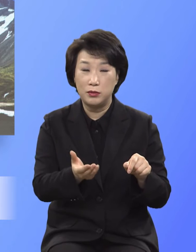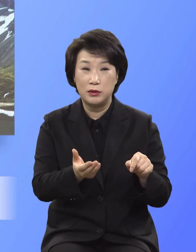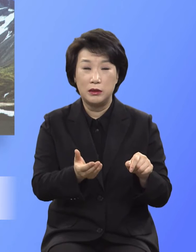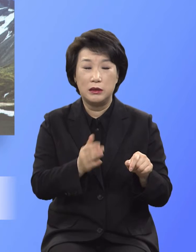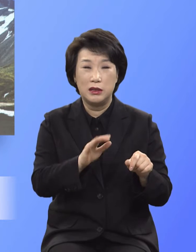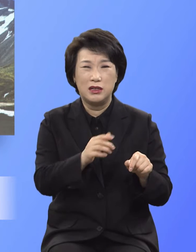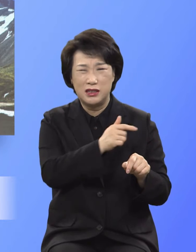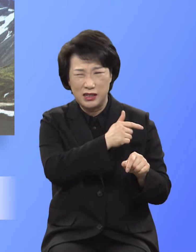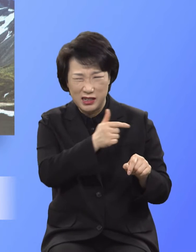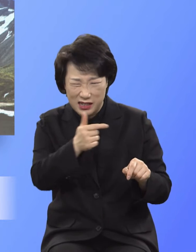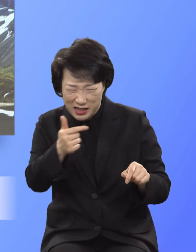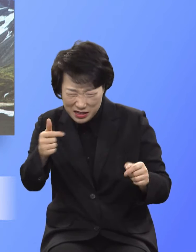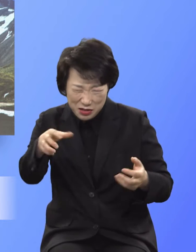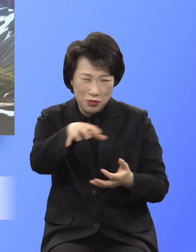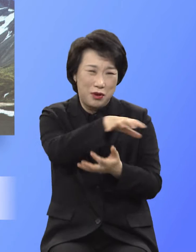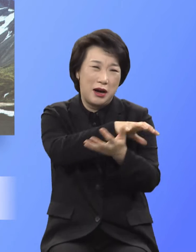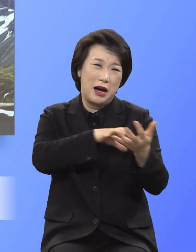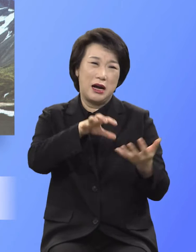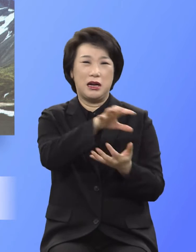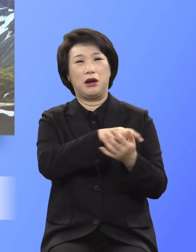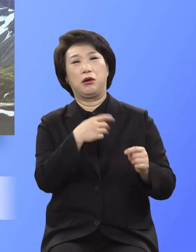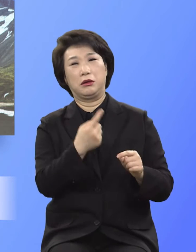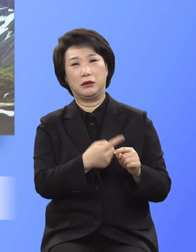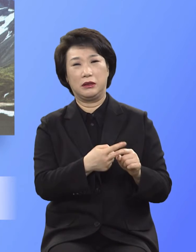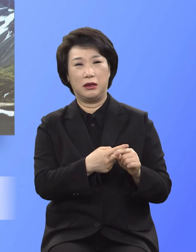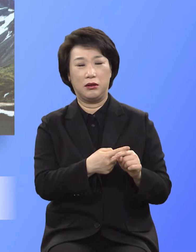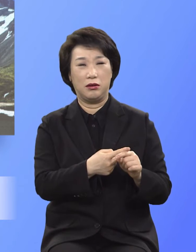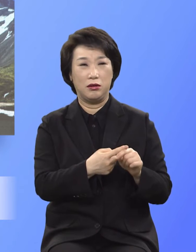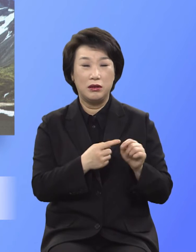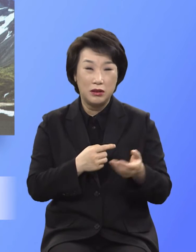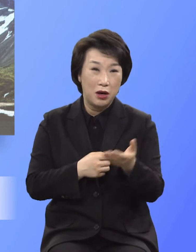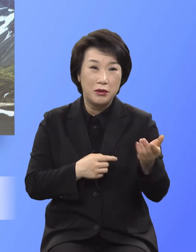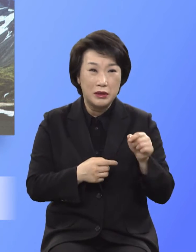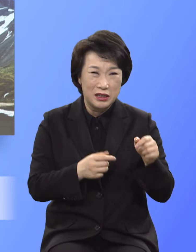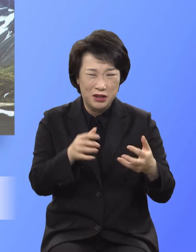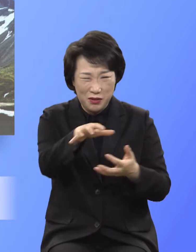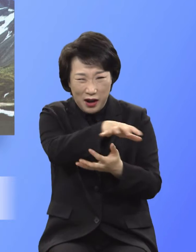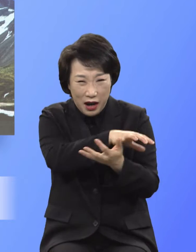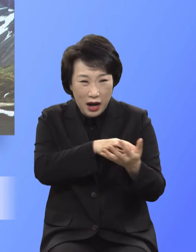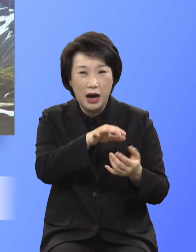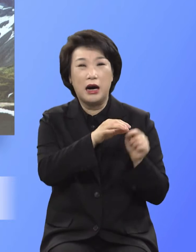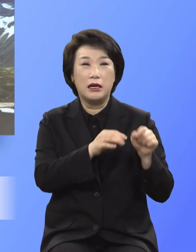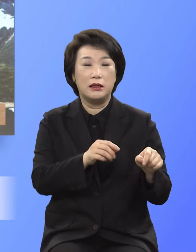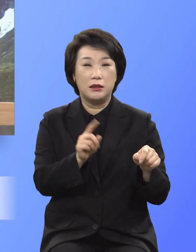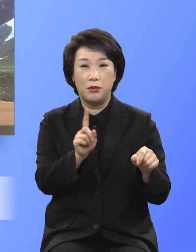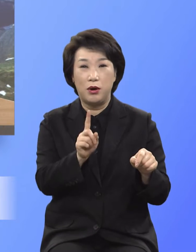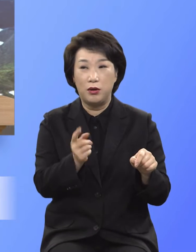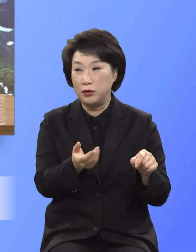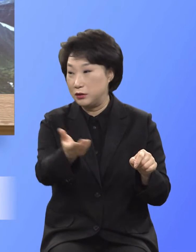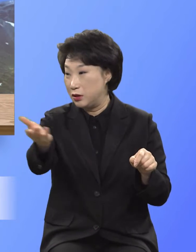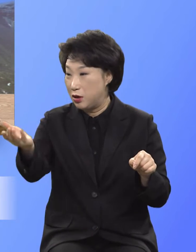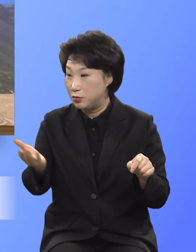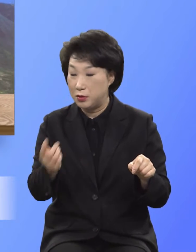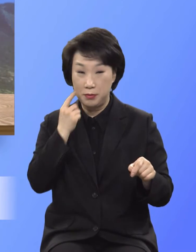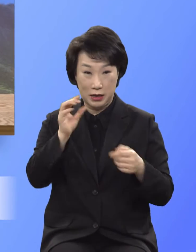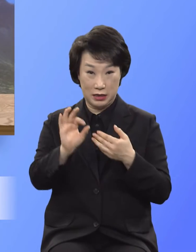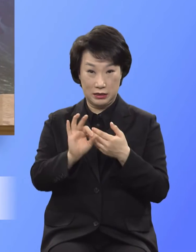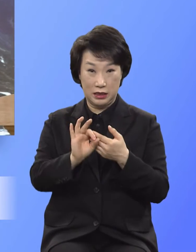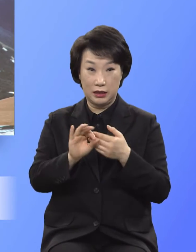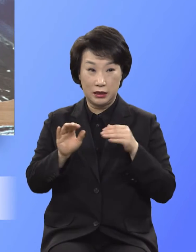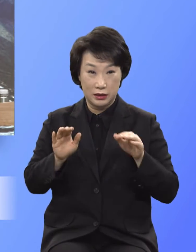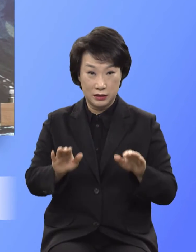큰 대환란이란 말인데, 이 환란이란 말은 여러분이